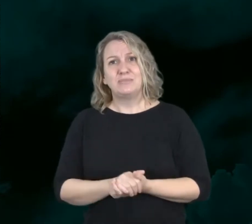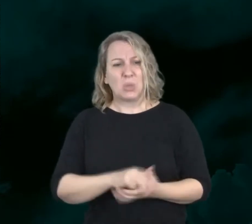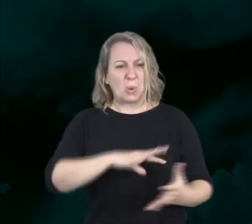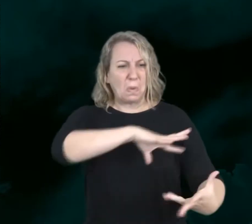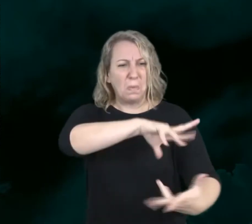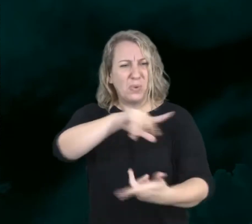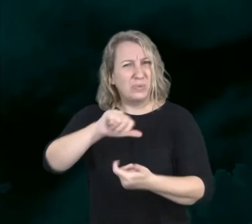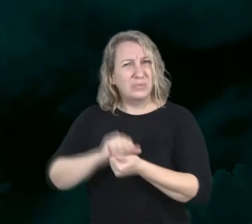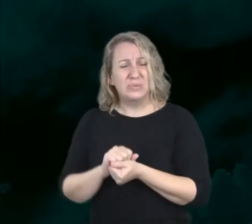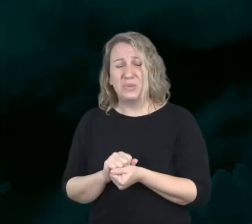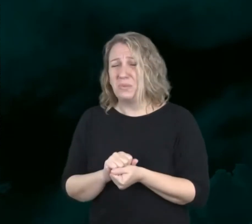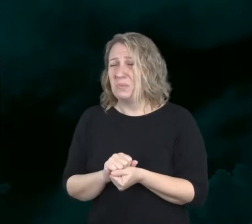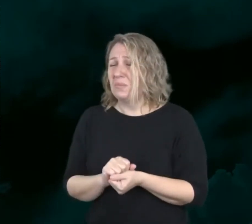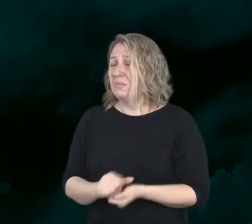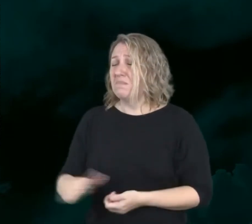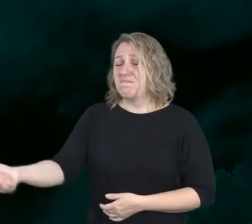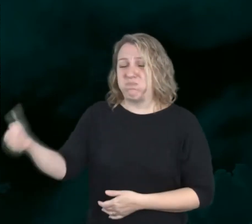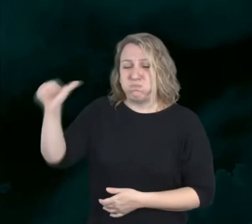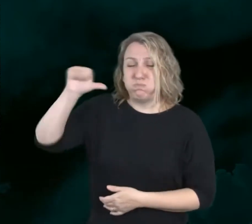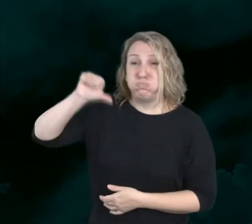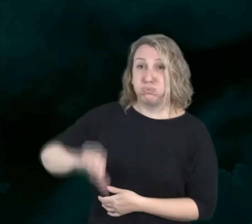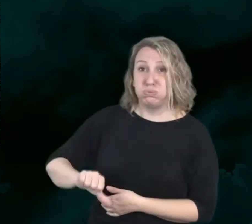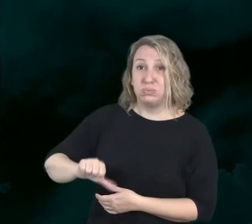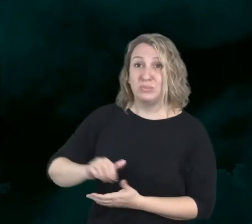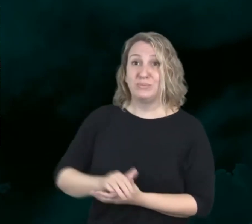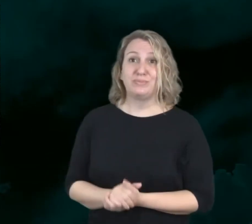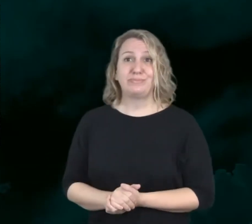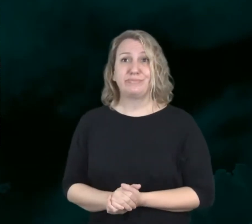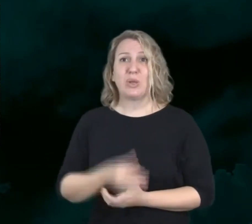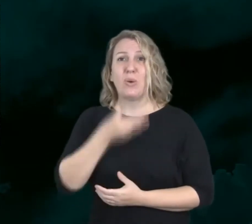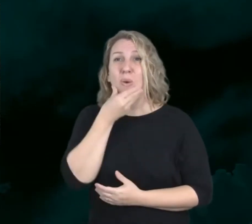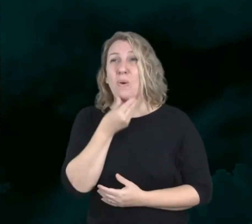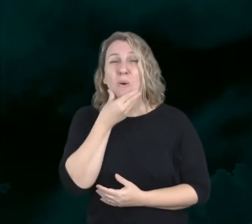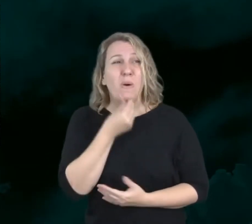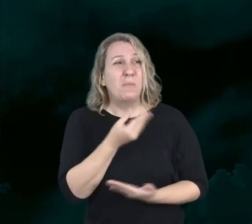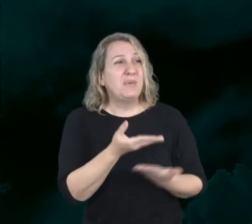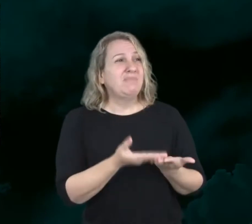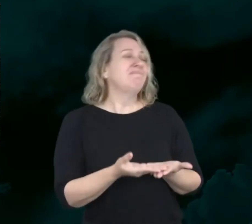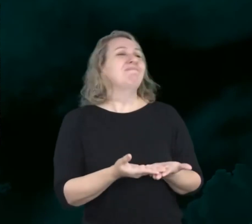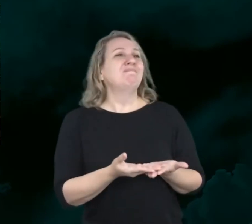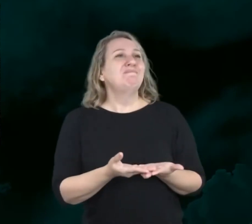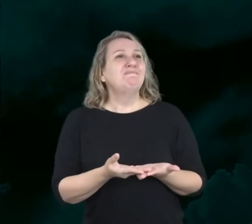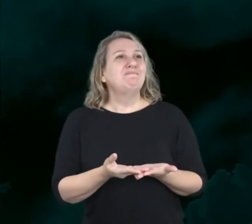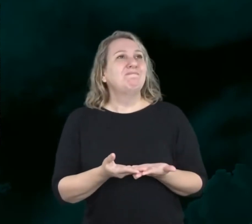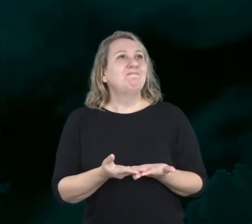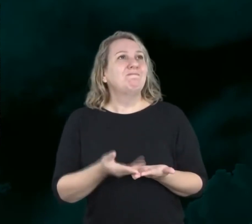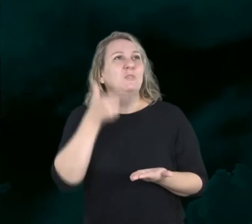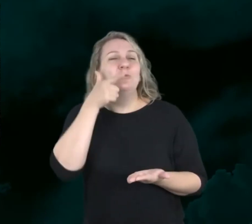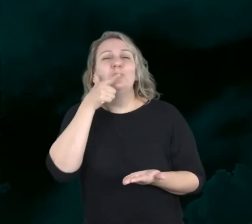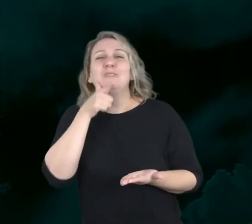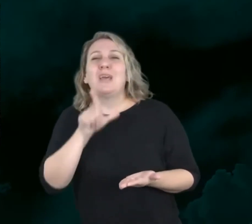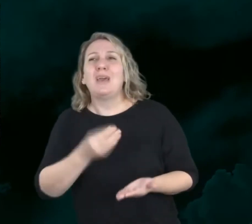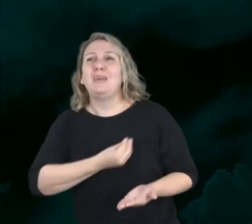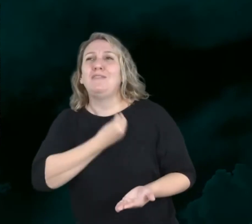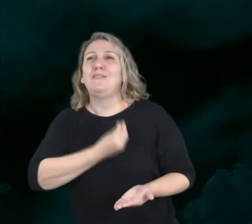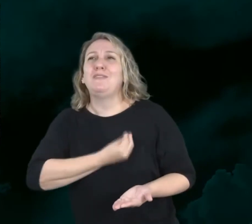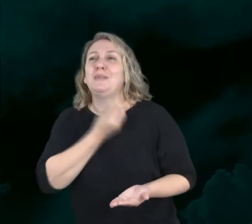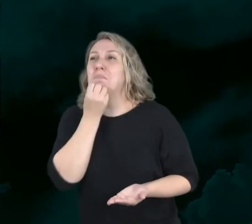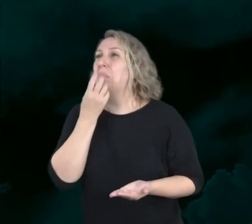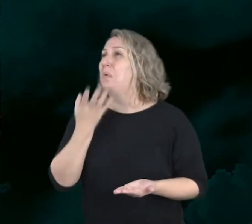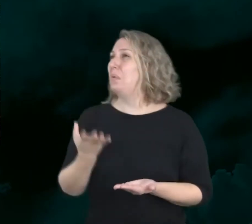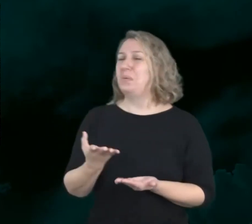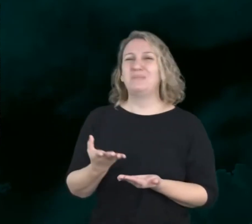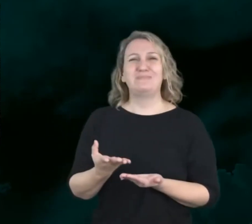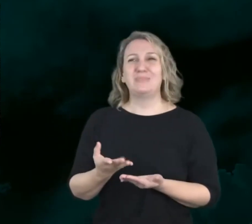em colapso. Muitas vezes o homem não sabe mais como viver porque a sua vida entrou em colapso, o seu casamento entrou